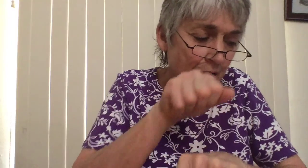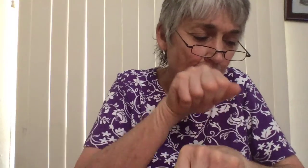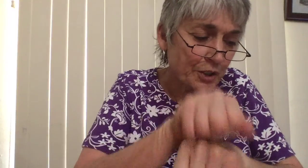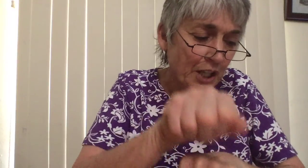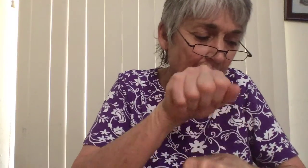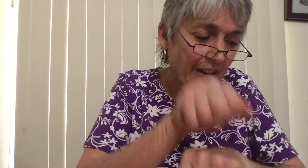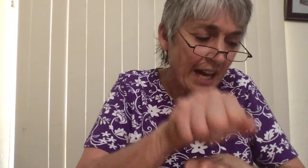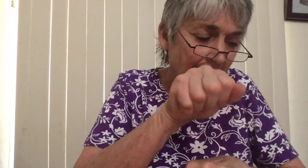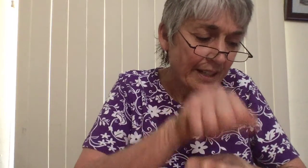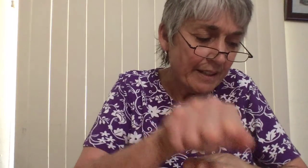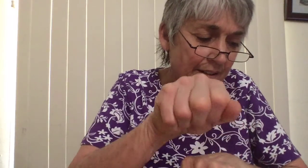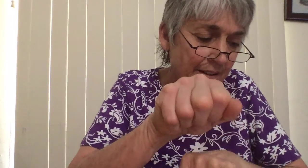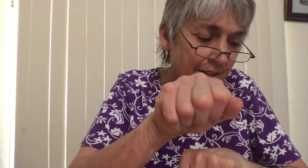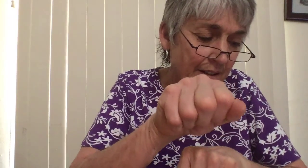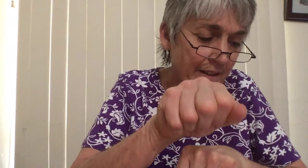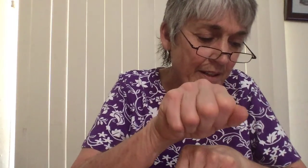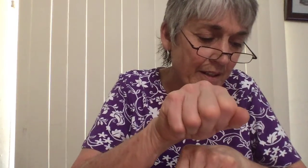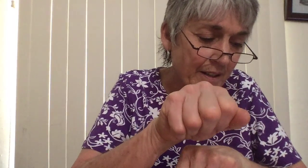le travail,